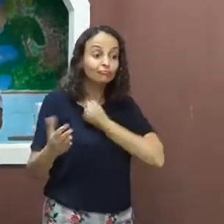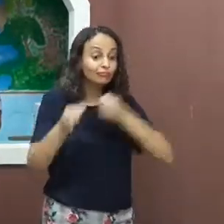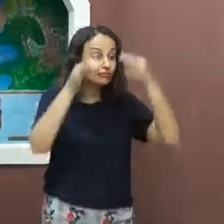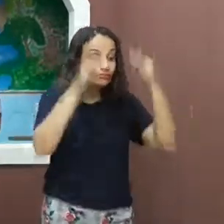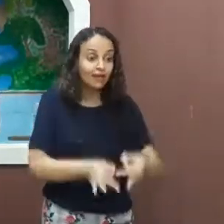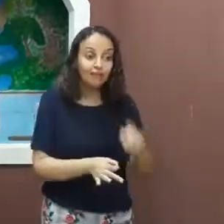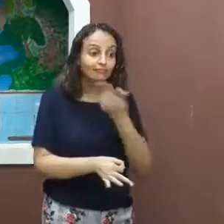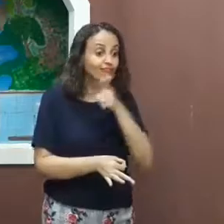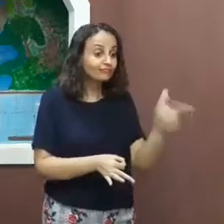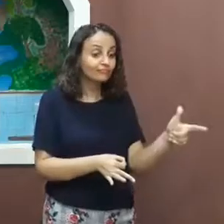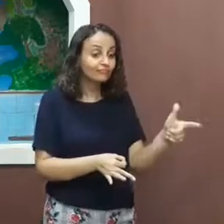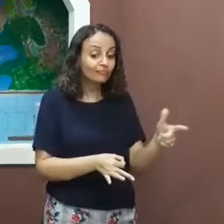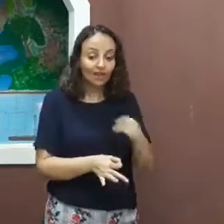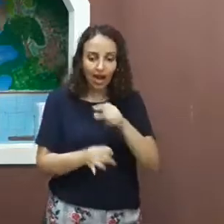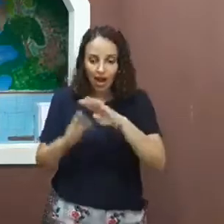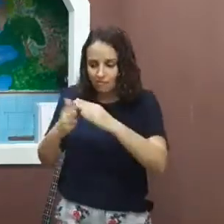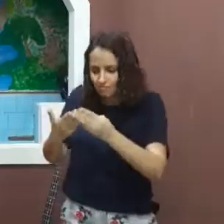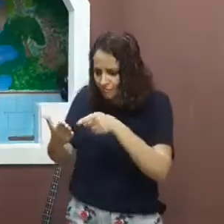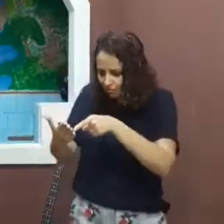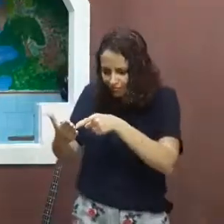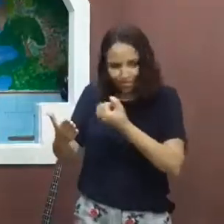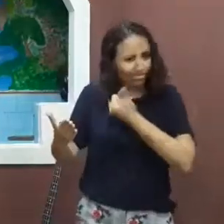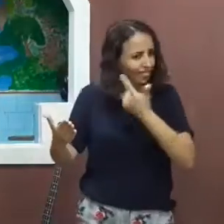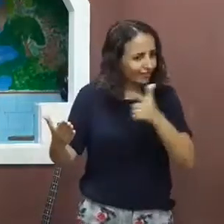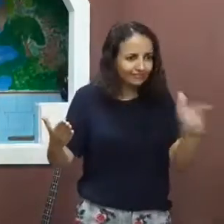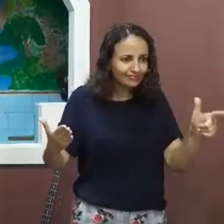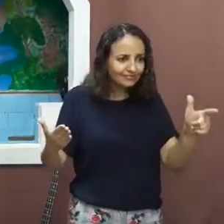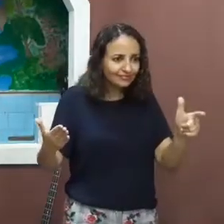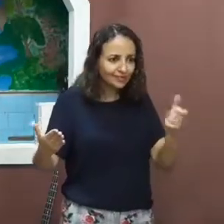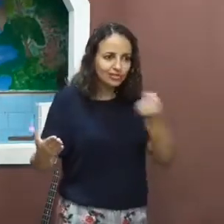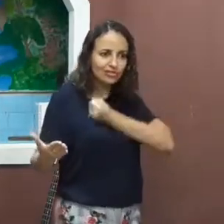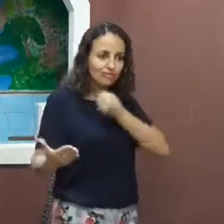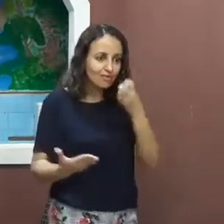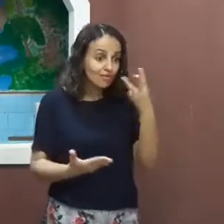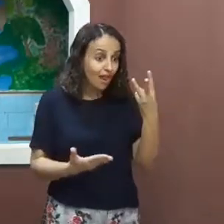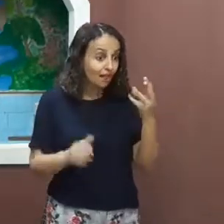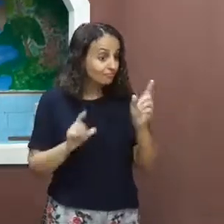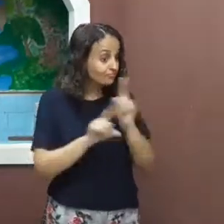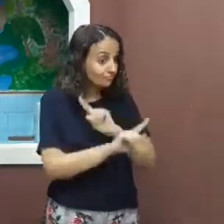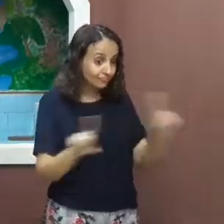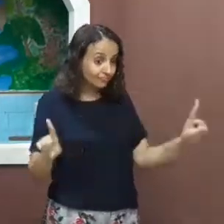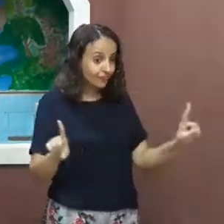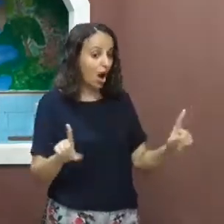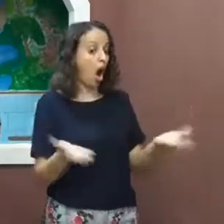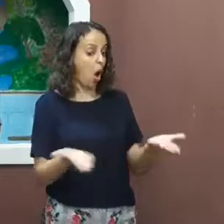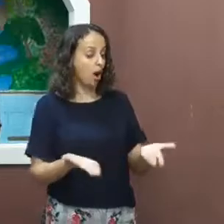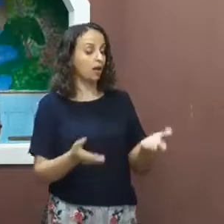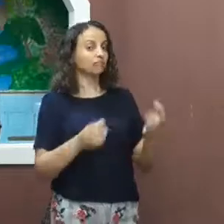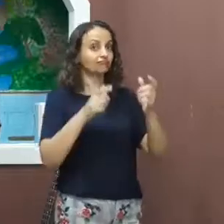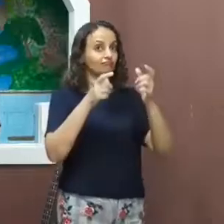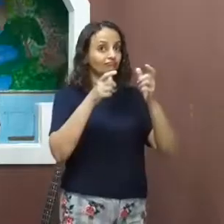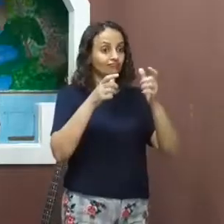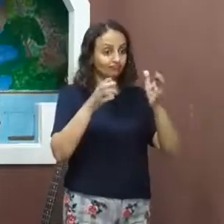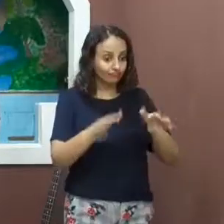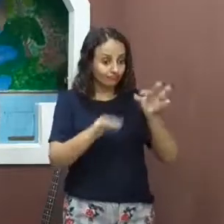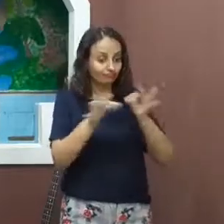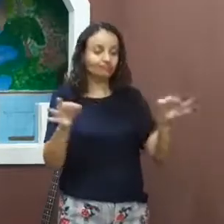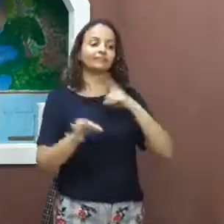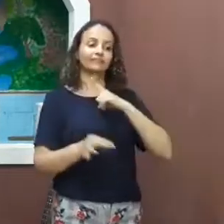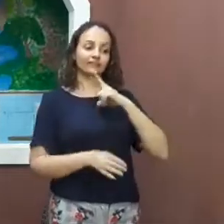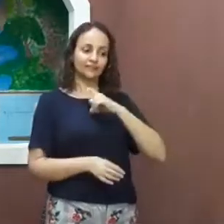quantidade. Nós temos ali que eram quantos tipos de presentes? 3: ouro,